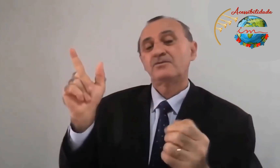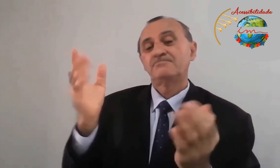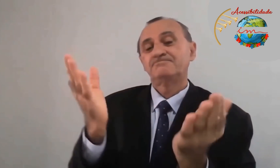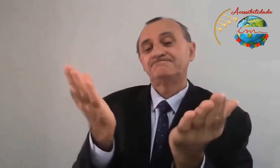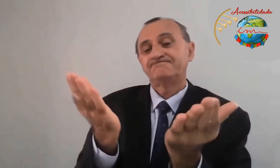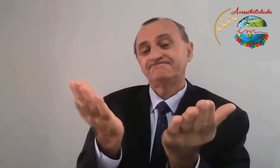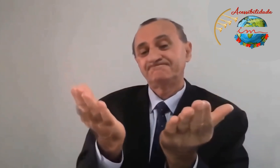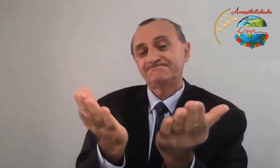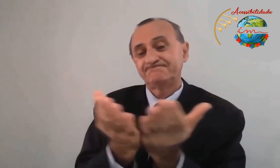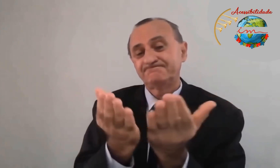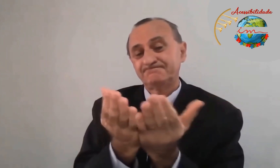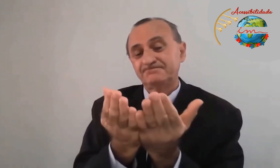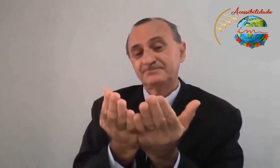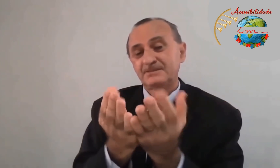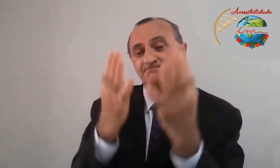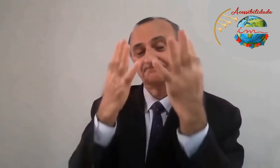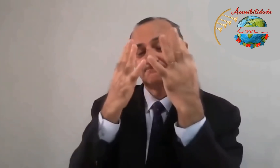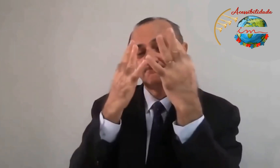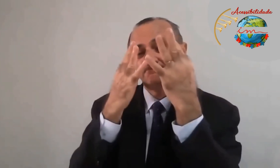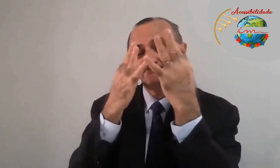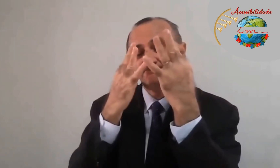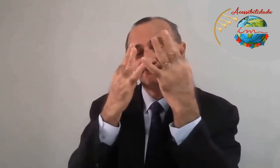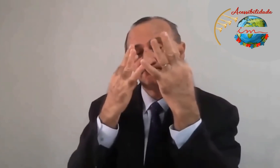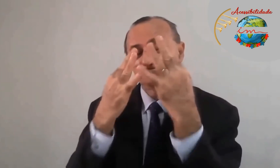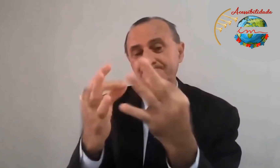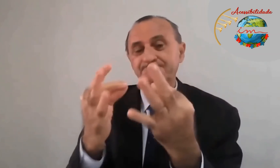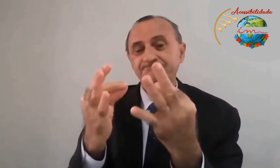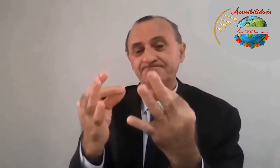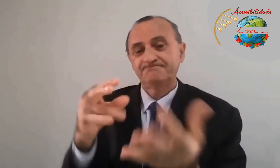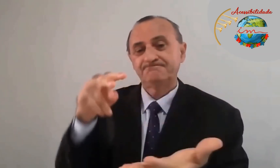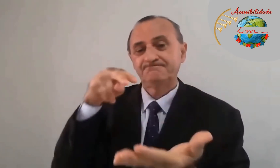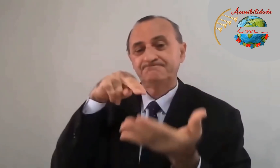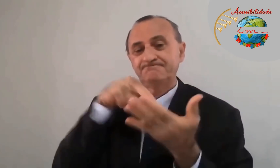que o servo do Senhor, ele precisa estar atento.